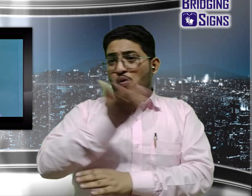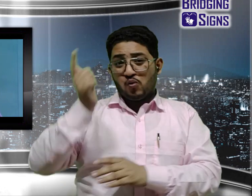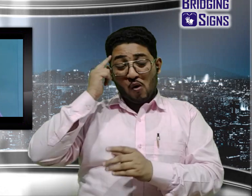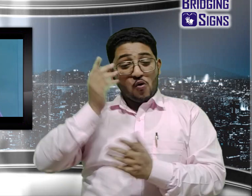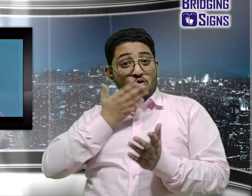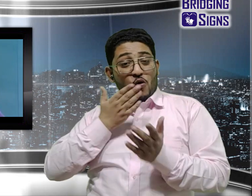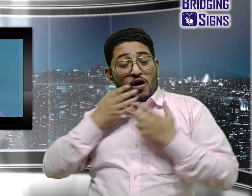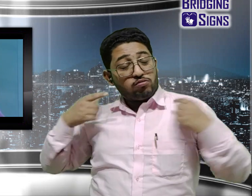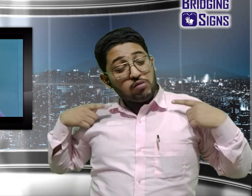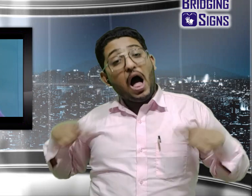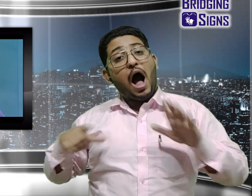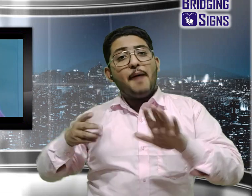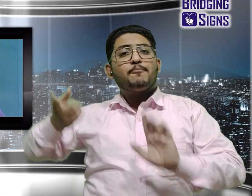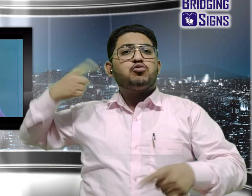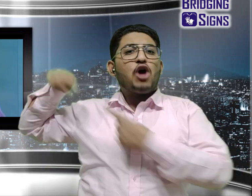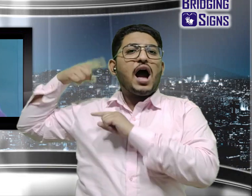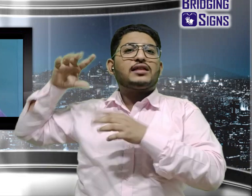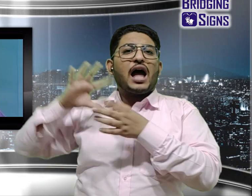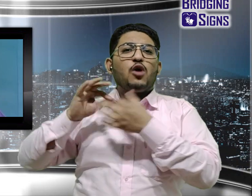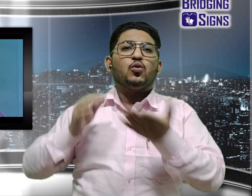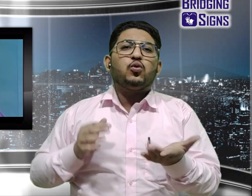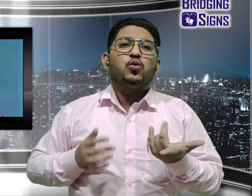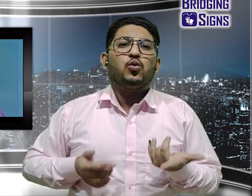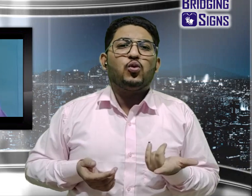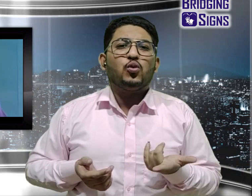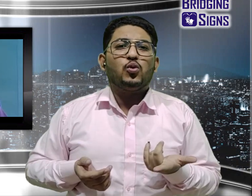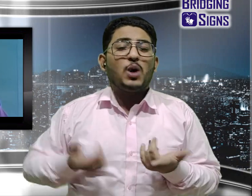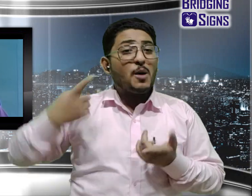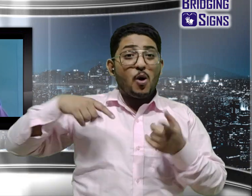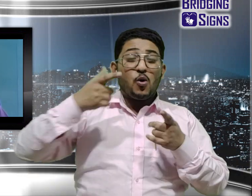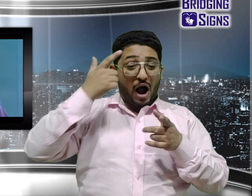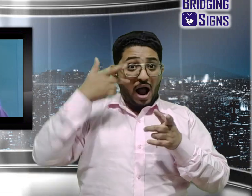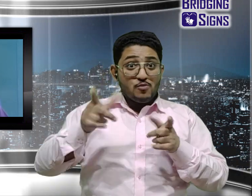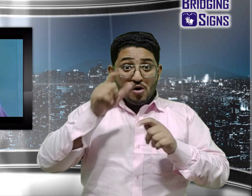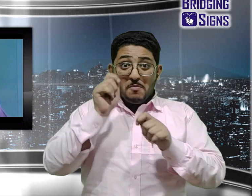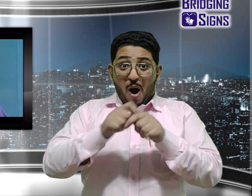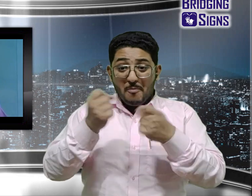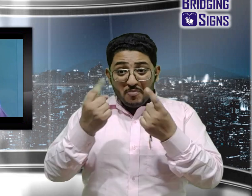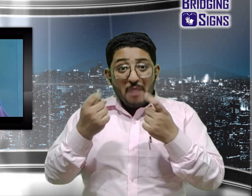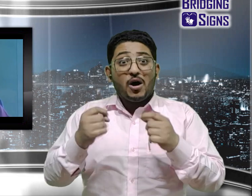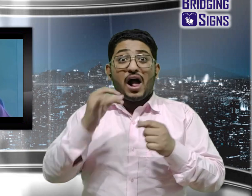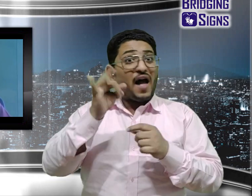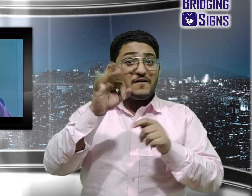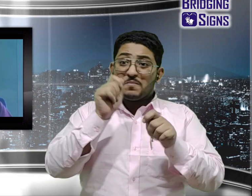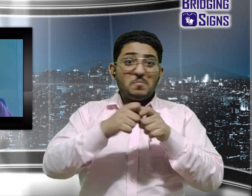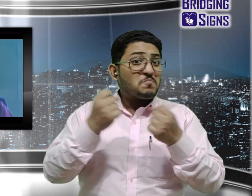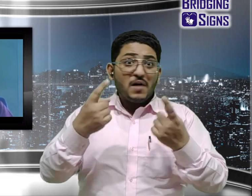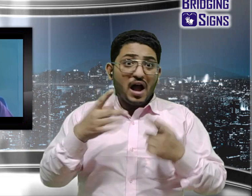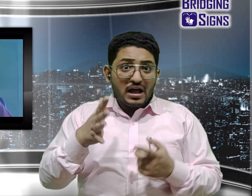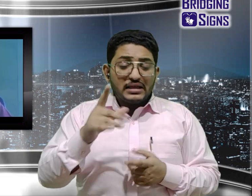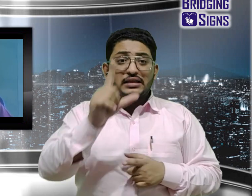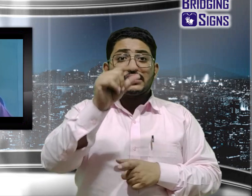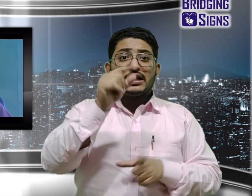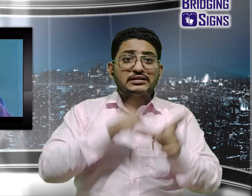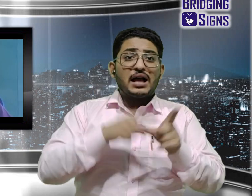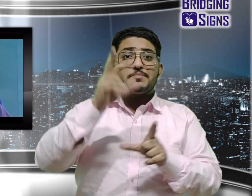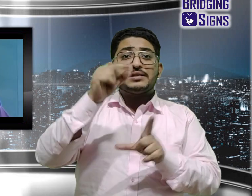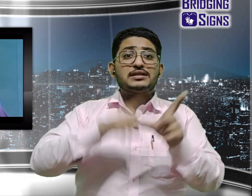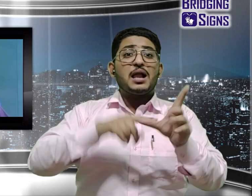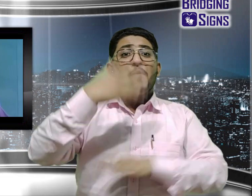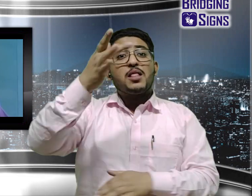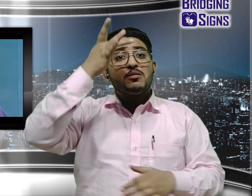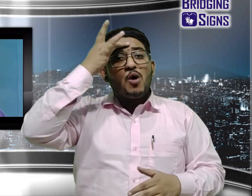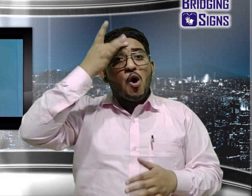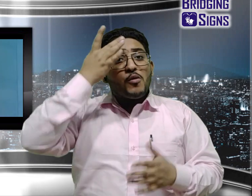ग्लोबल इकोनॉमी में पार्टिसिपेट कर सकें। अगर हमने इसको इस वक्त फिक्स करना ना शुरू किया तो इसकी प्रॉब्लम हमें 10 और 20 साल के बाद नज़र आनी शुरू